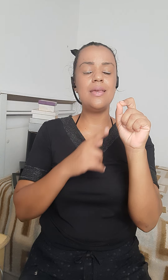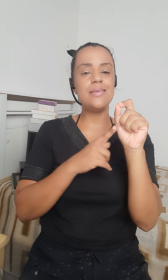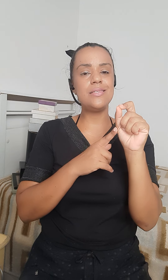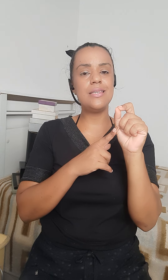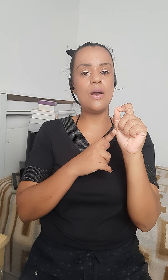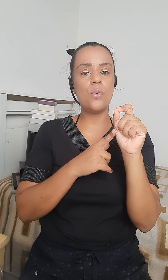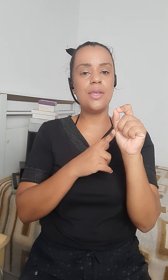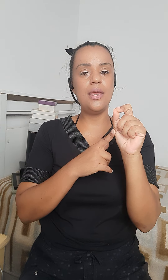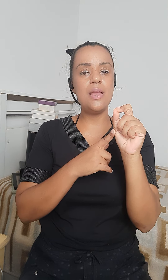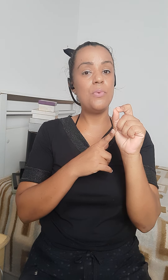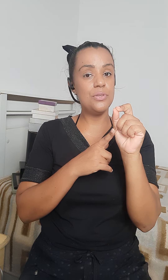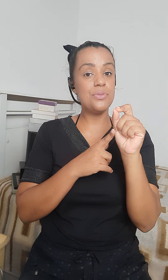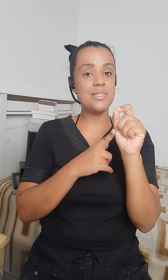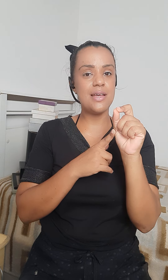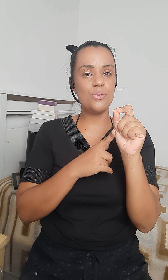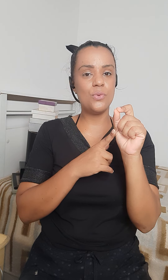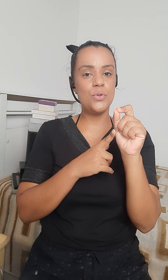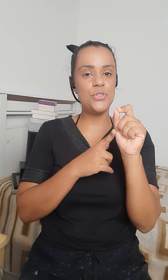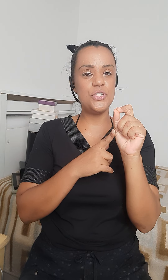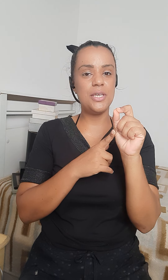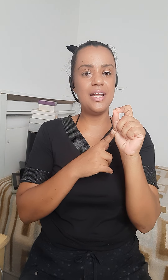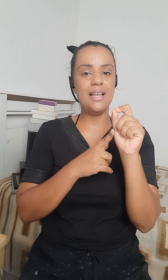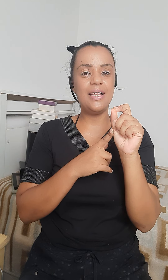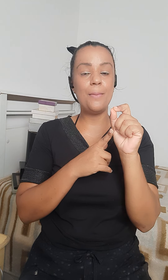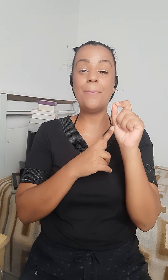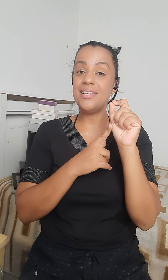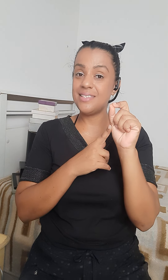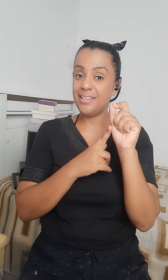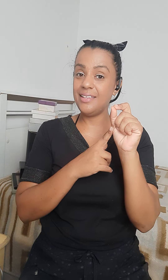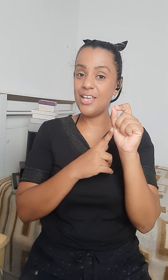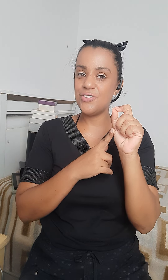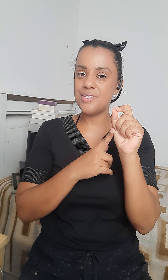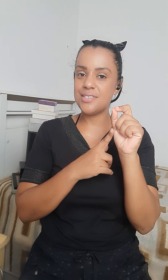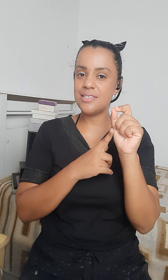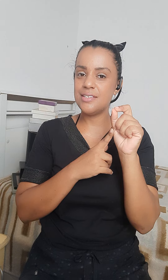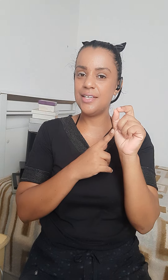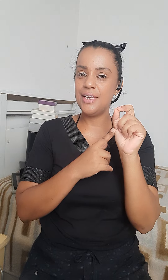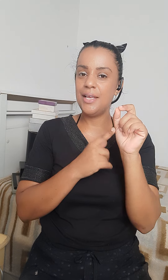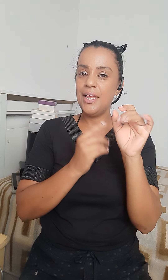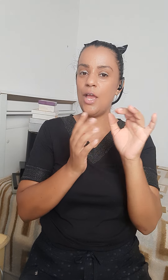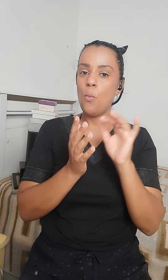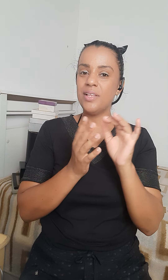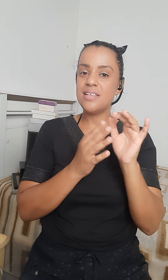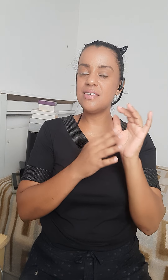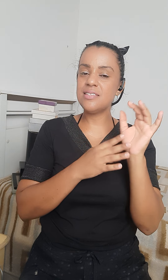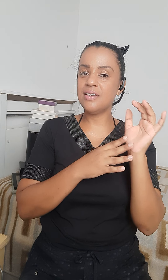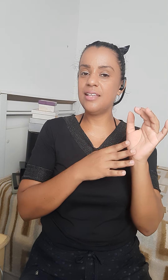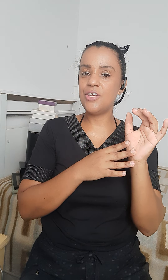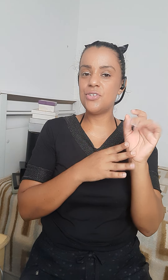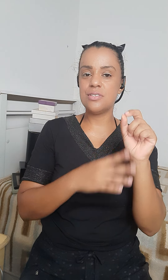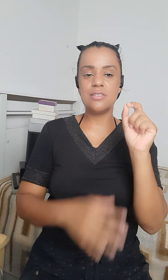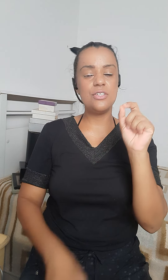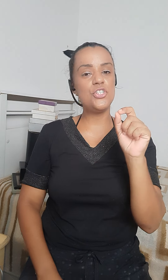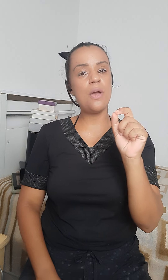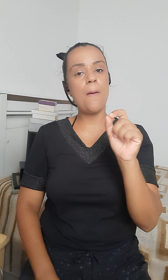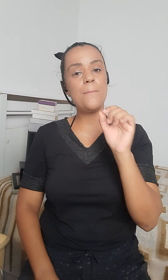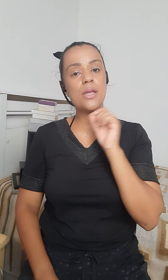Esse sinal aqui, ele é muito usado hoje para estratégias. é uma das estratégias que se chama